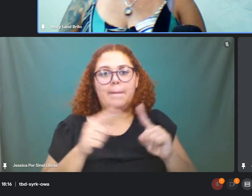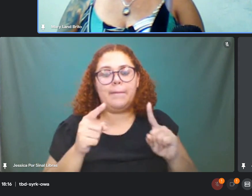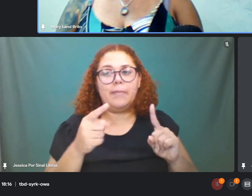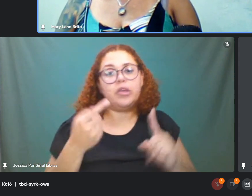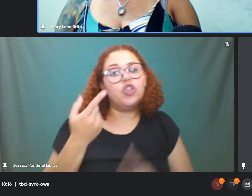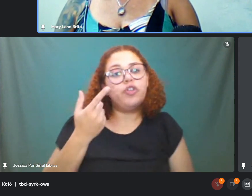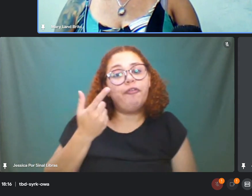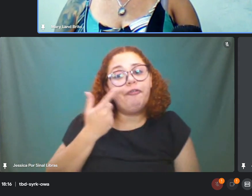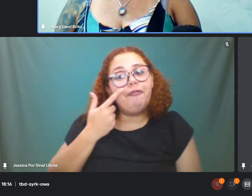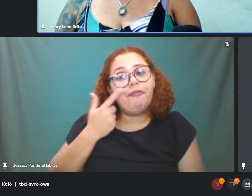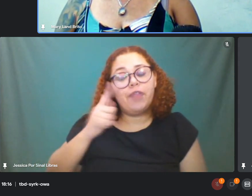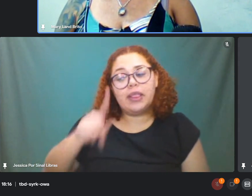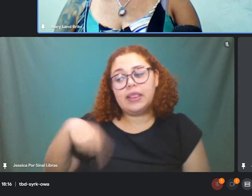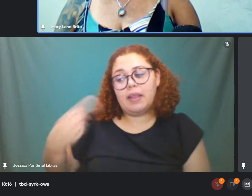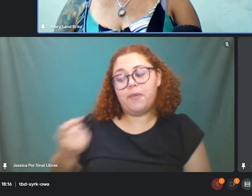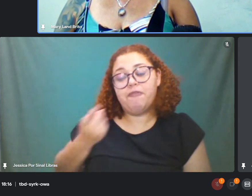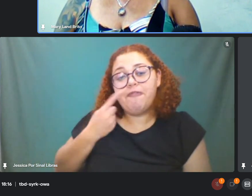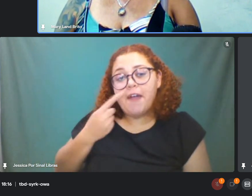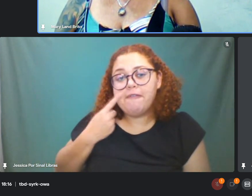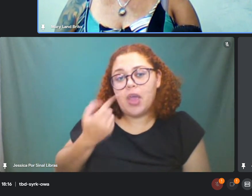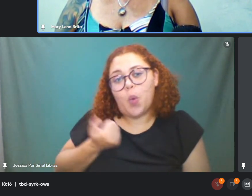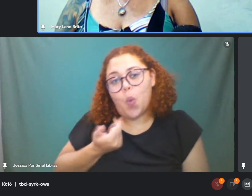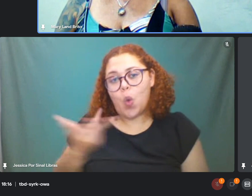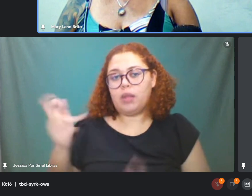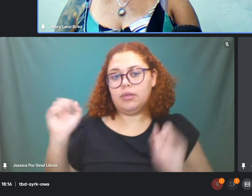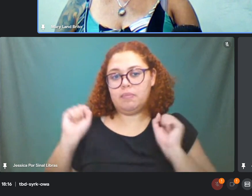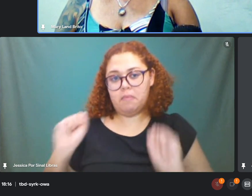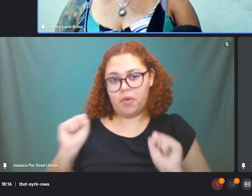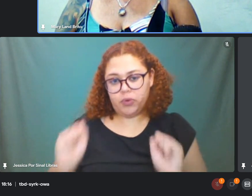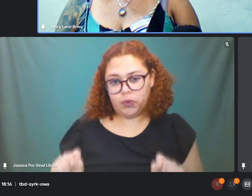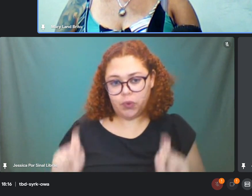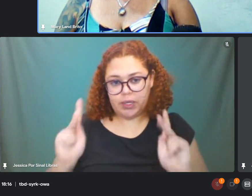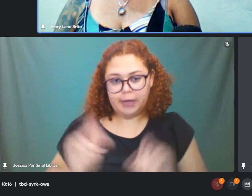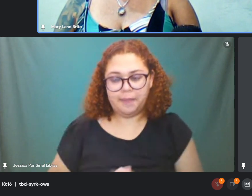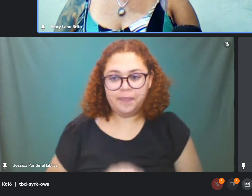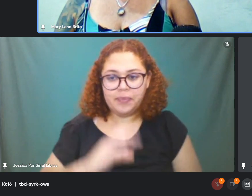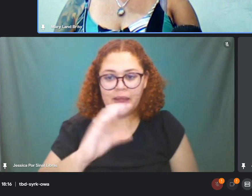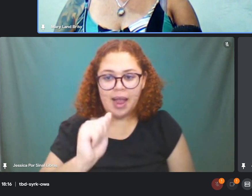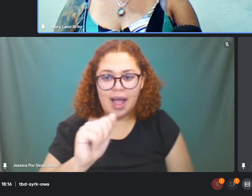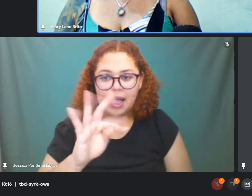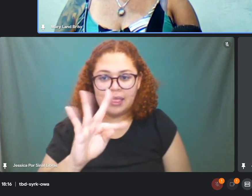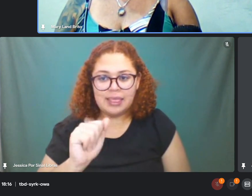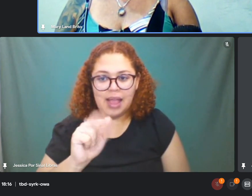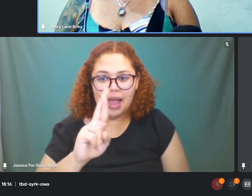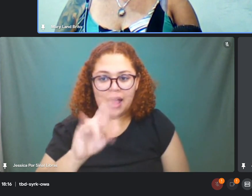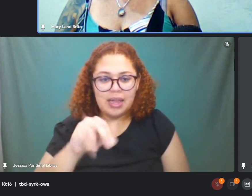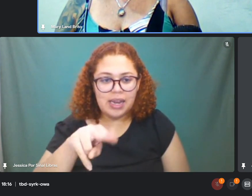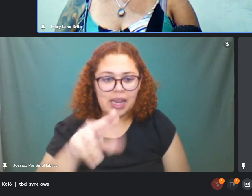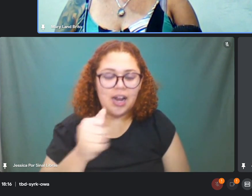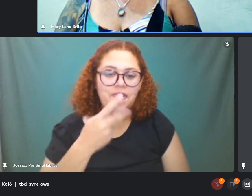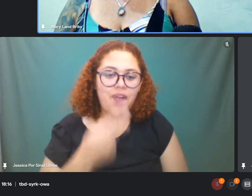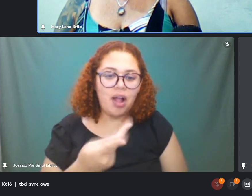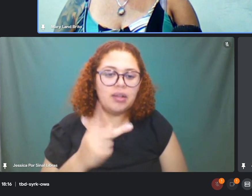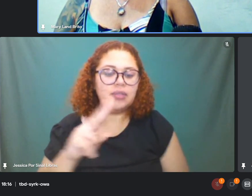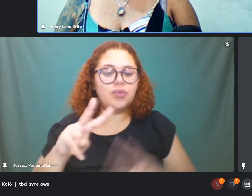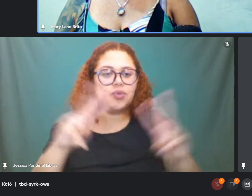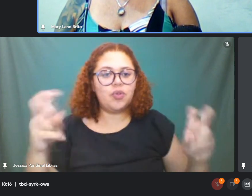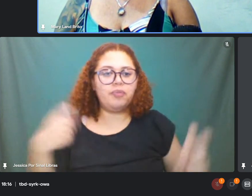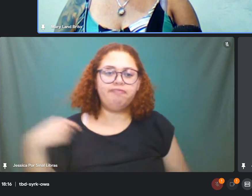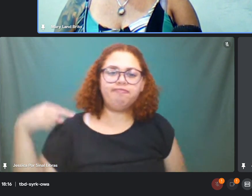aí Catarina veio, né, falar aqui o quanto ela veio aprender, e é sobre isso, Catarina, a gente, quando a gente se permite